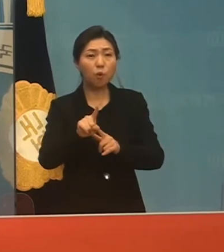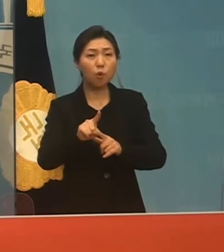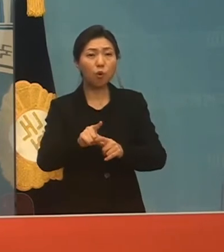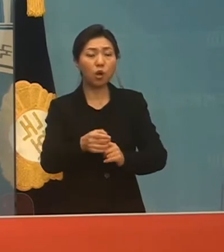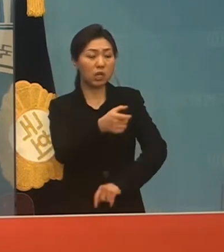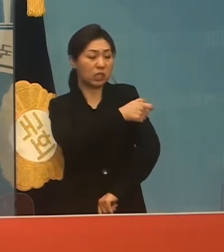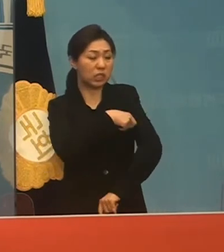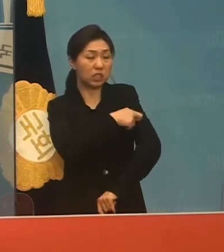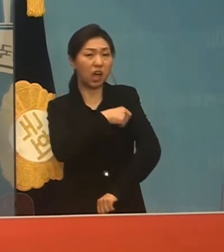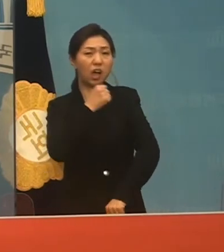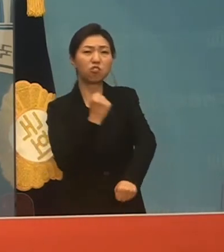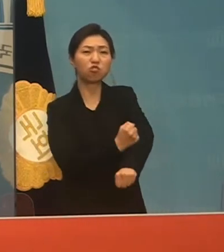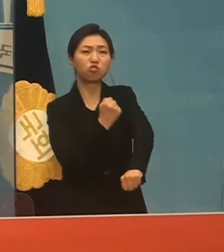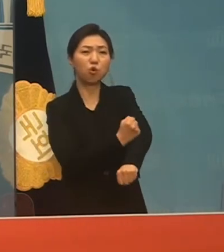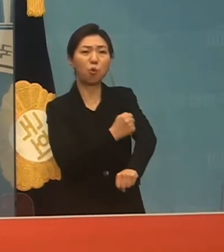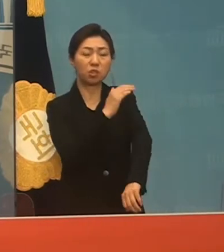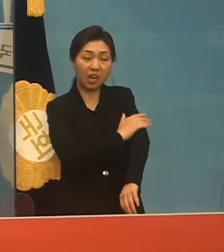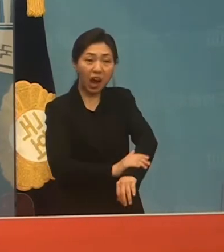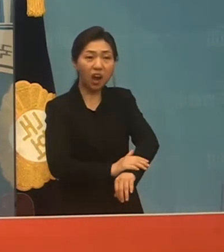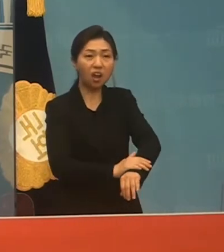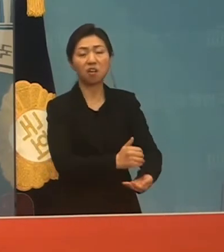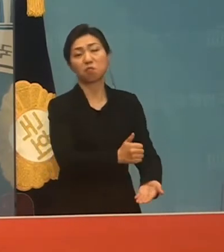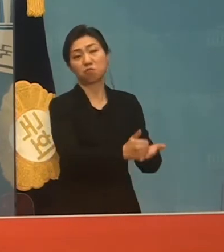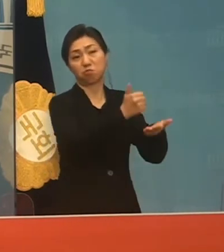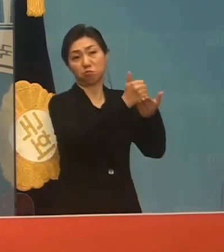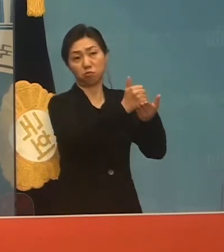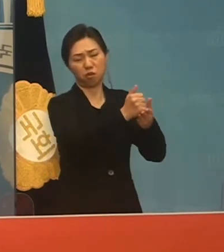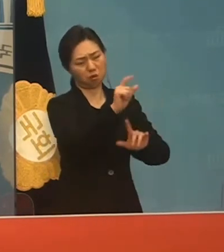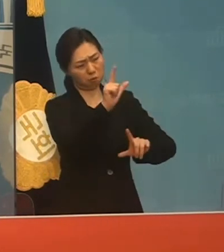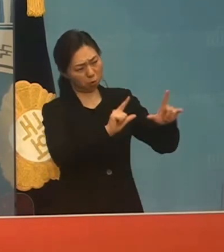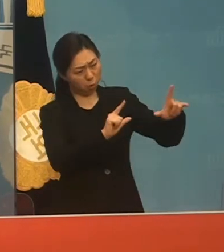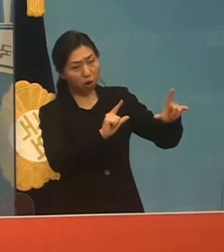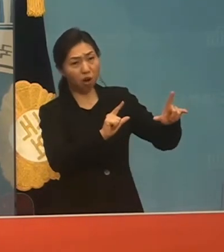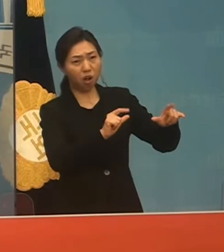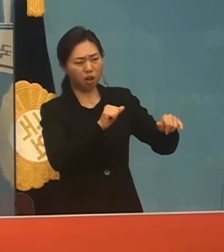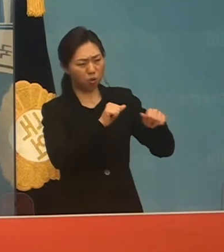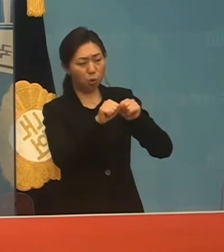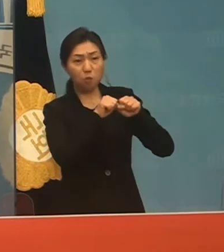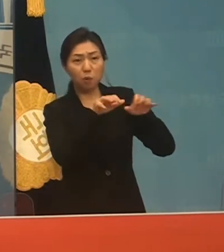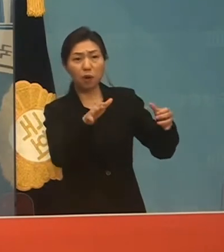돌리고 공장장 승진한다는 이런 소문까지 나와서 저희들은